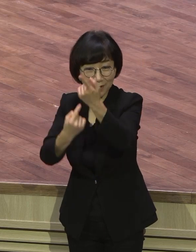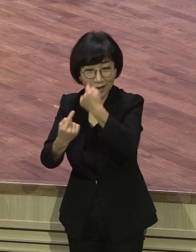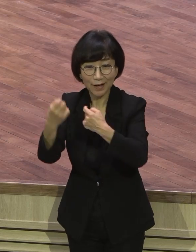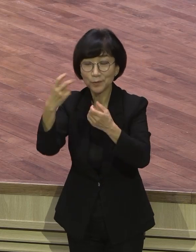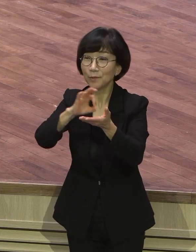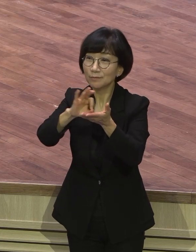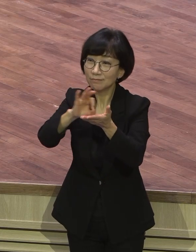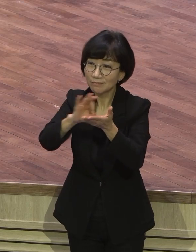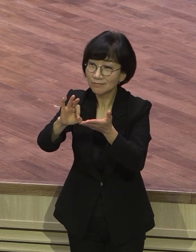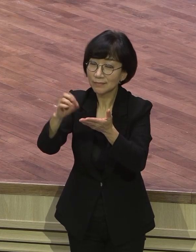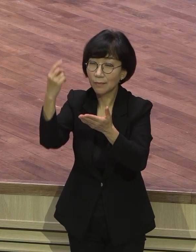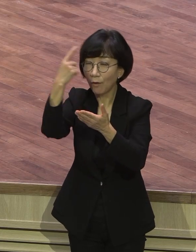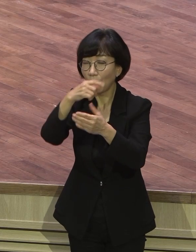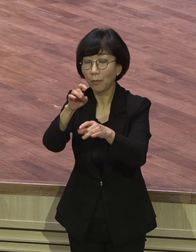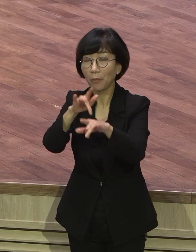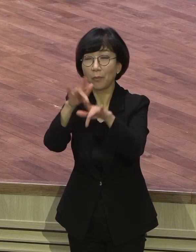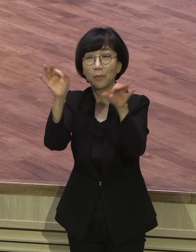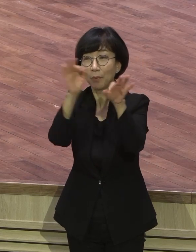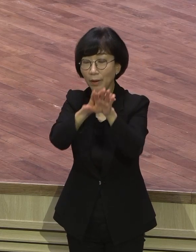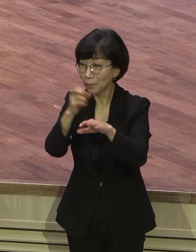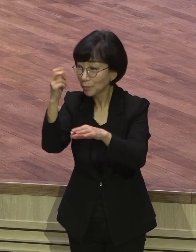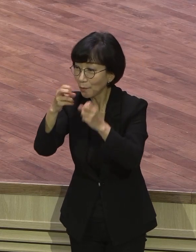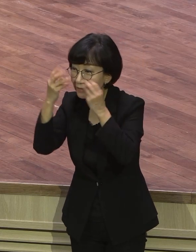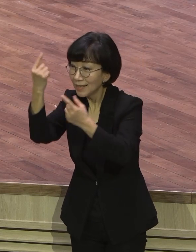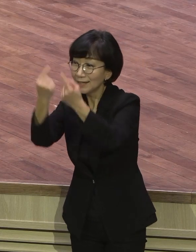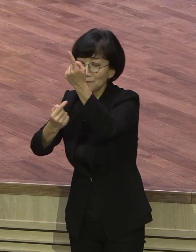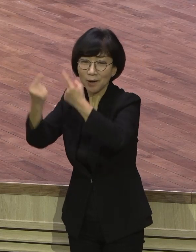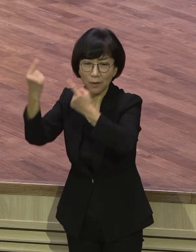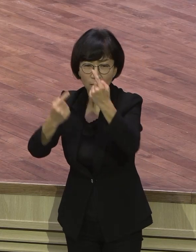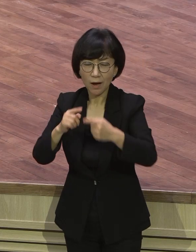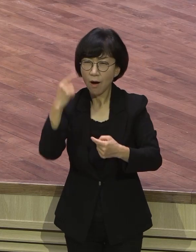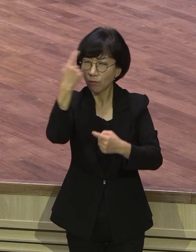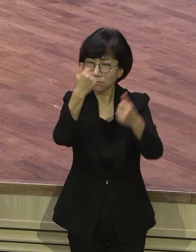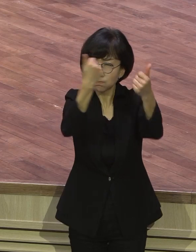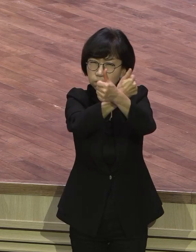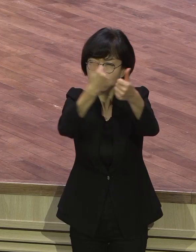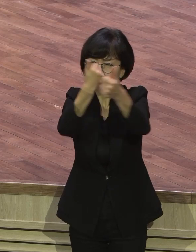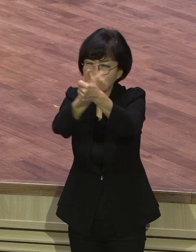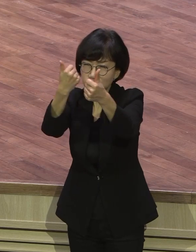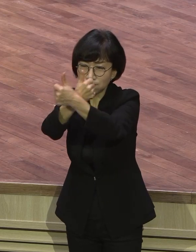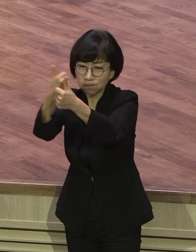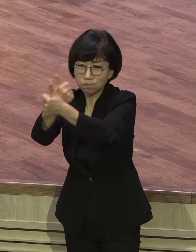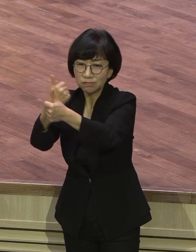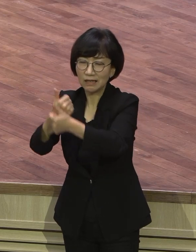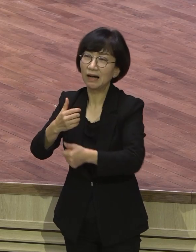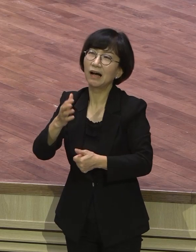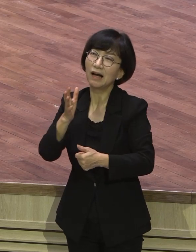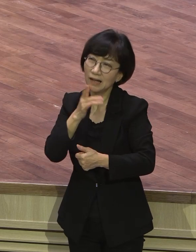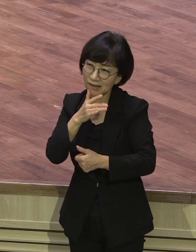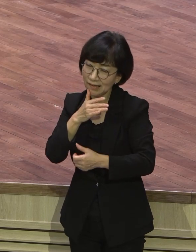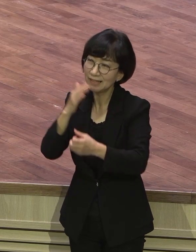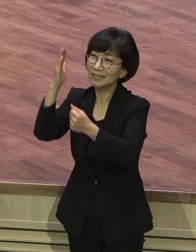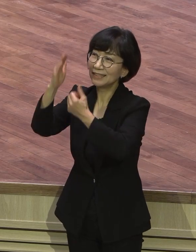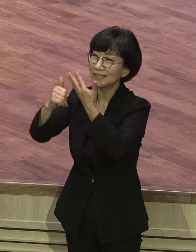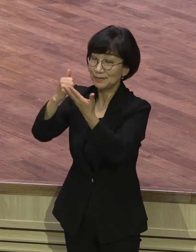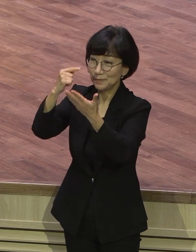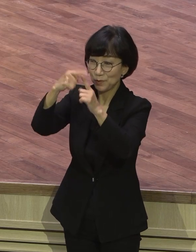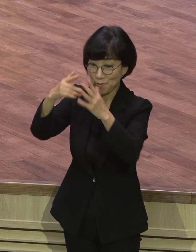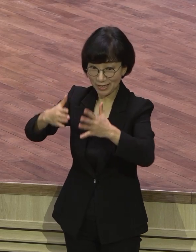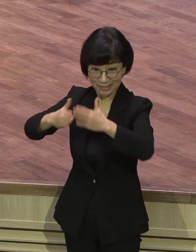있더라니까. 개척하고 지금까지 30몇 년 동안 포함 하나님의 교회를 세우는데 하나님